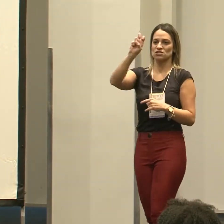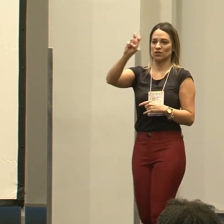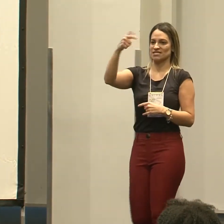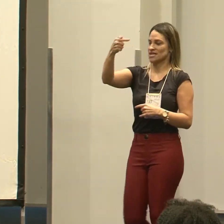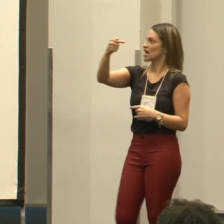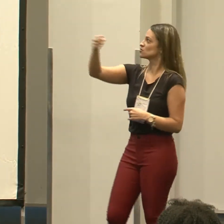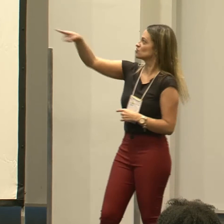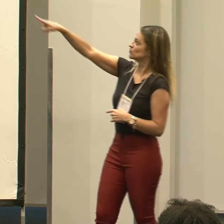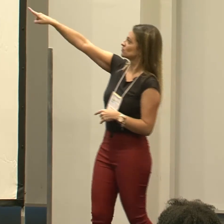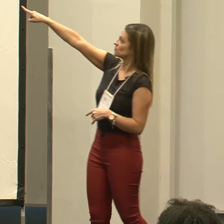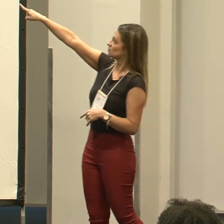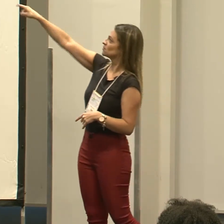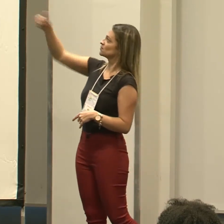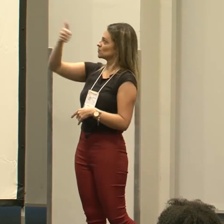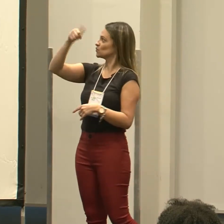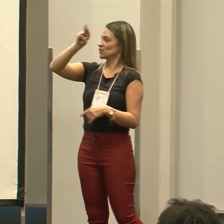foi criada em 1857.